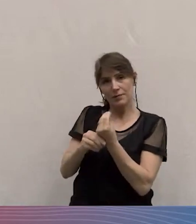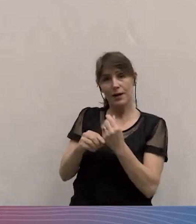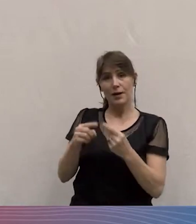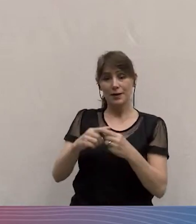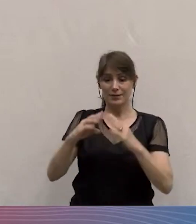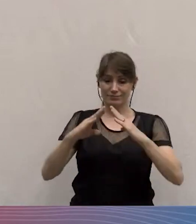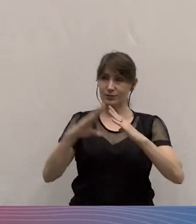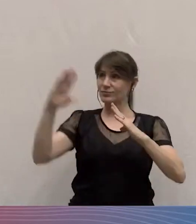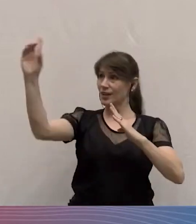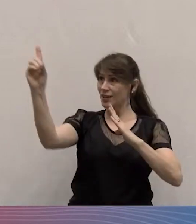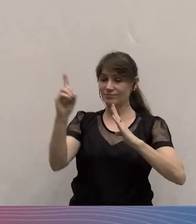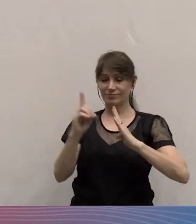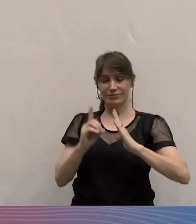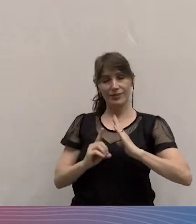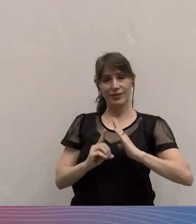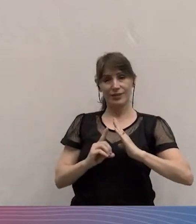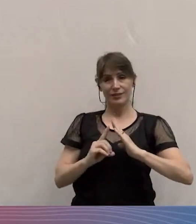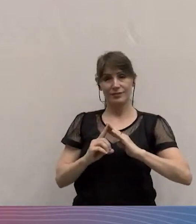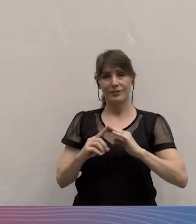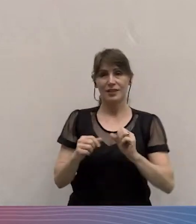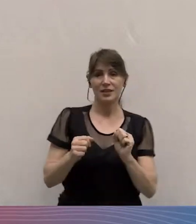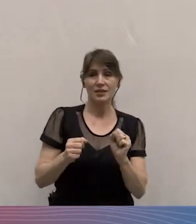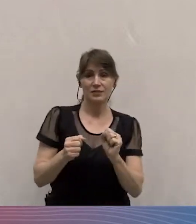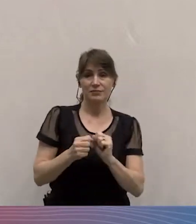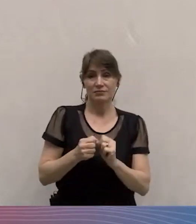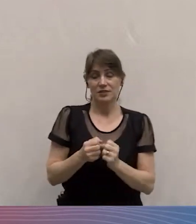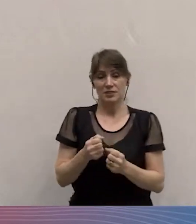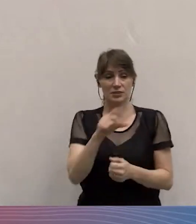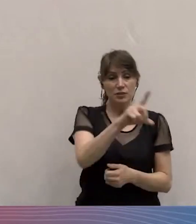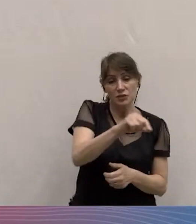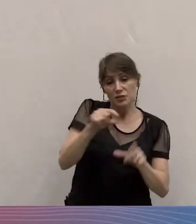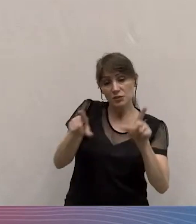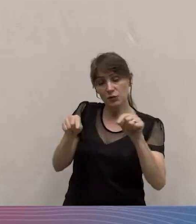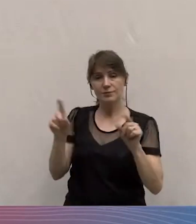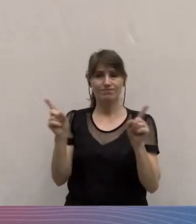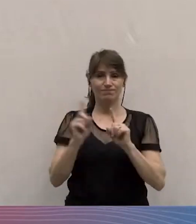Deus. Ele não vai fazer discriminação,